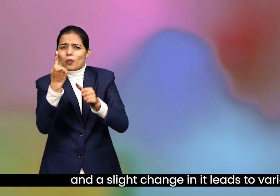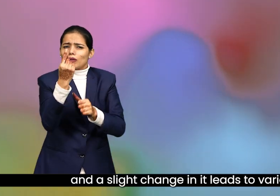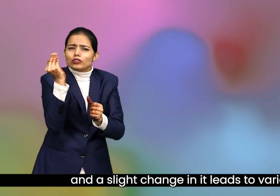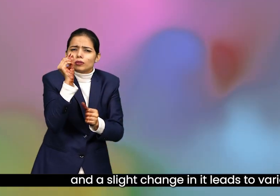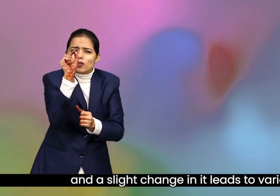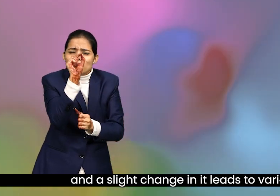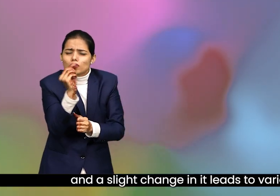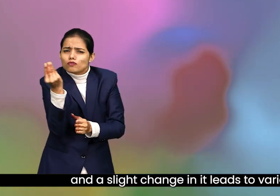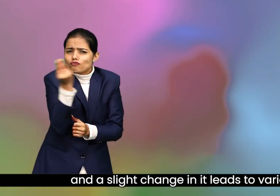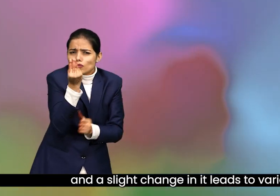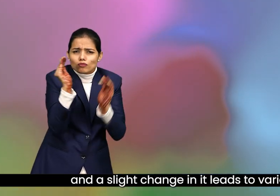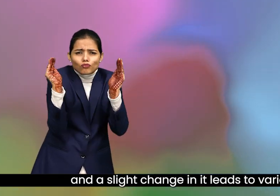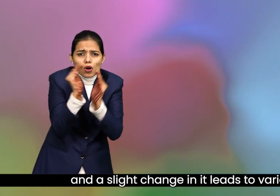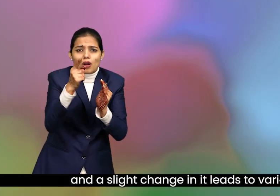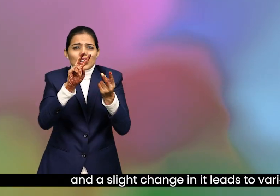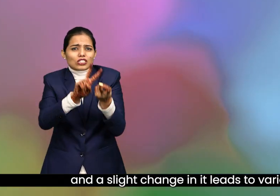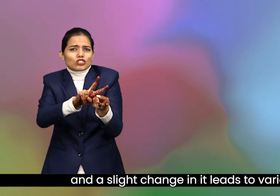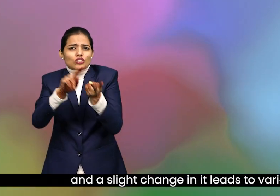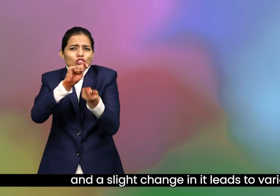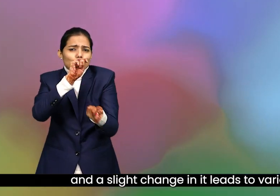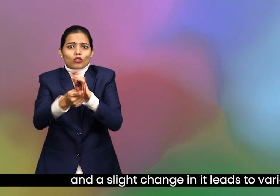variations. மாறுபாடுகளுக்கு வழிவகுக்கிறது.